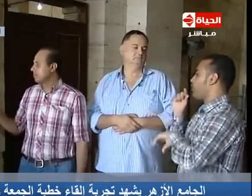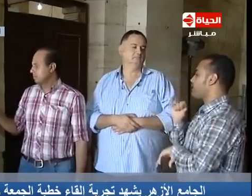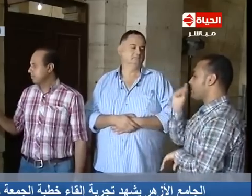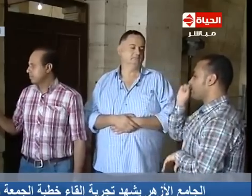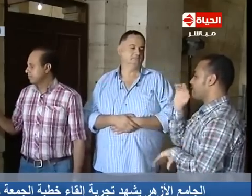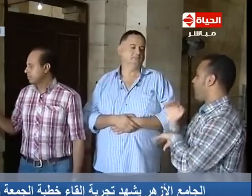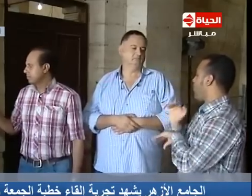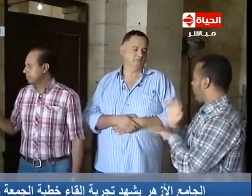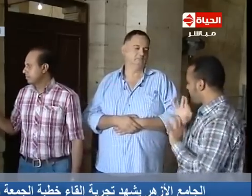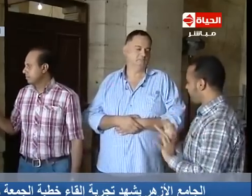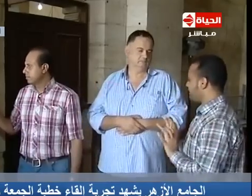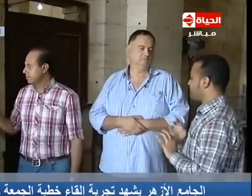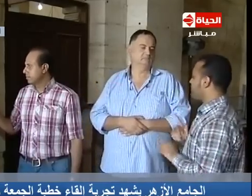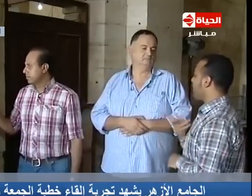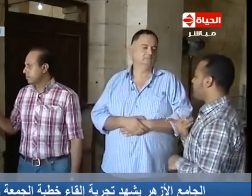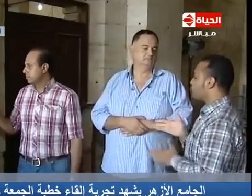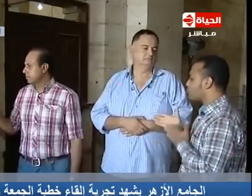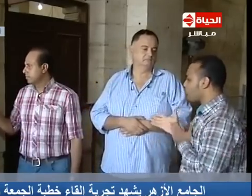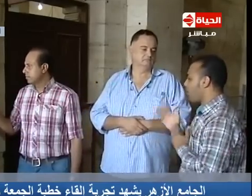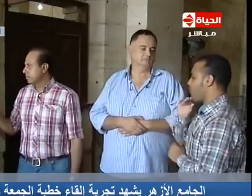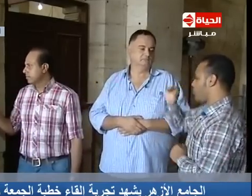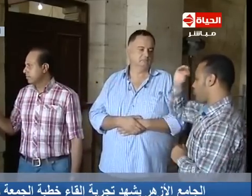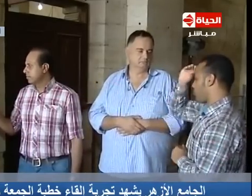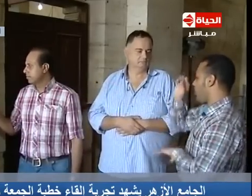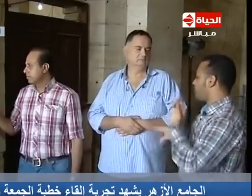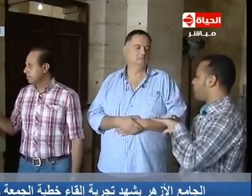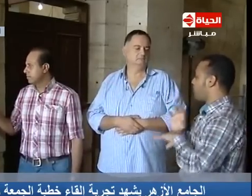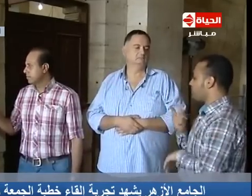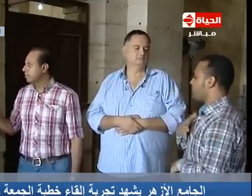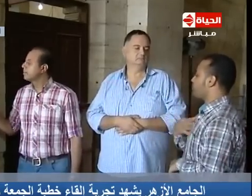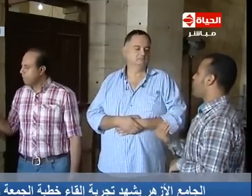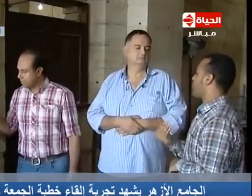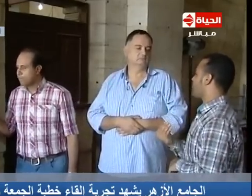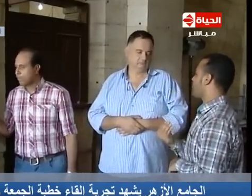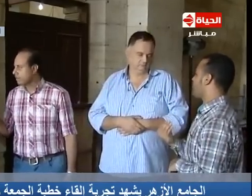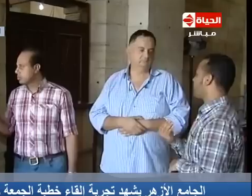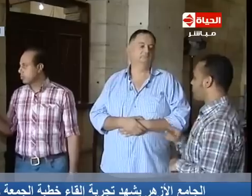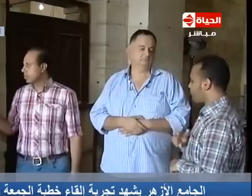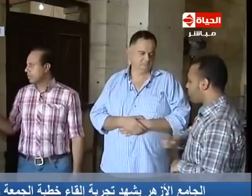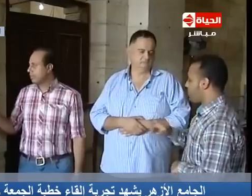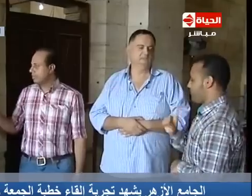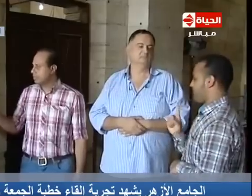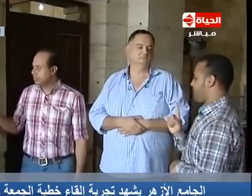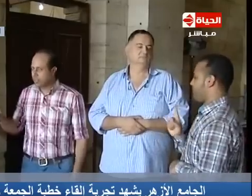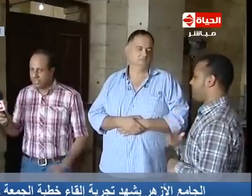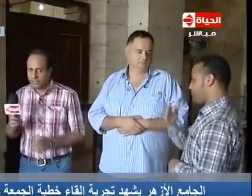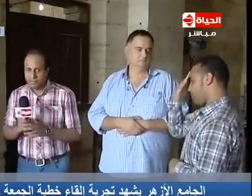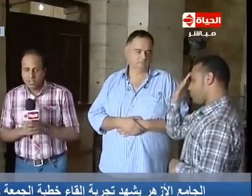السمعية بشكل يجعلهم يعني أكثر استيعابا للدين الإسلامي السامح إن شاء الله.